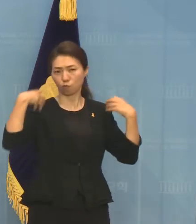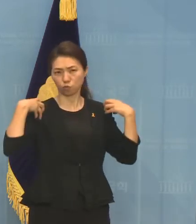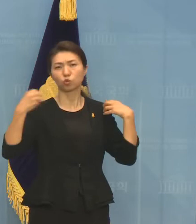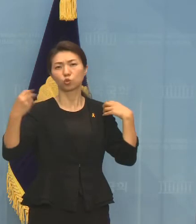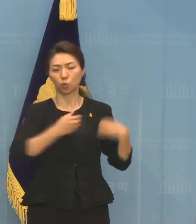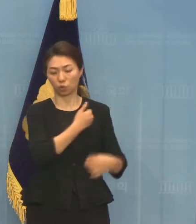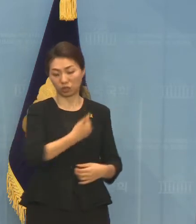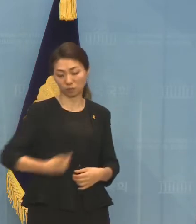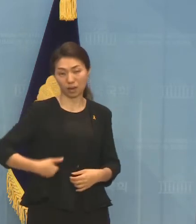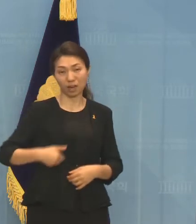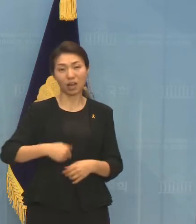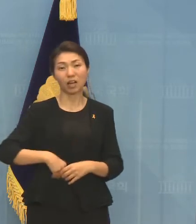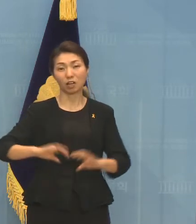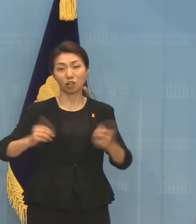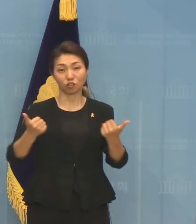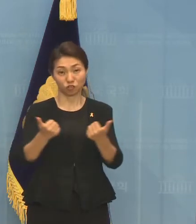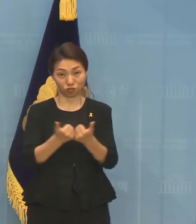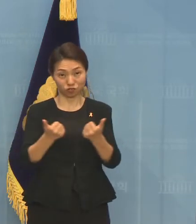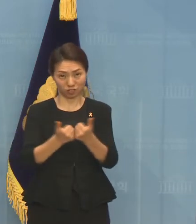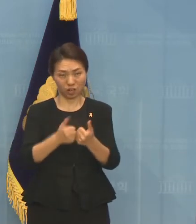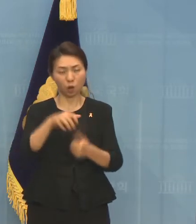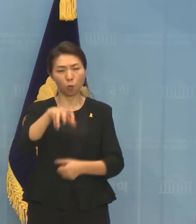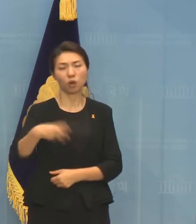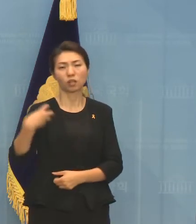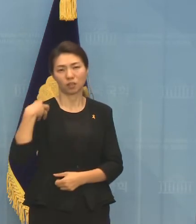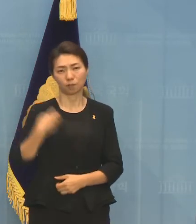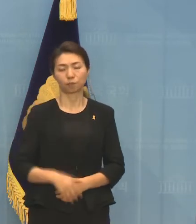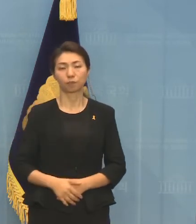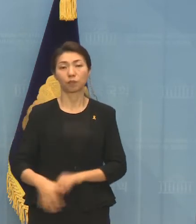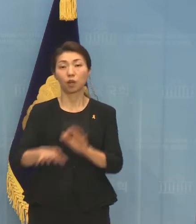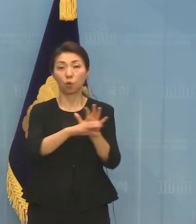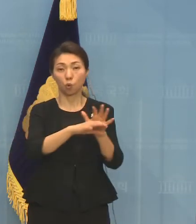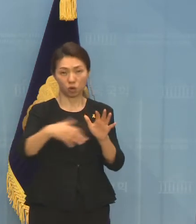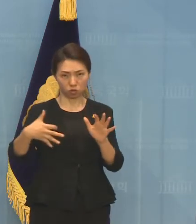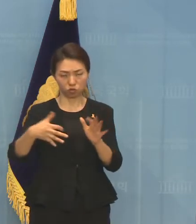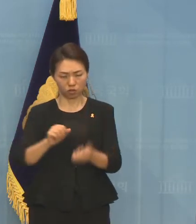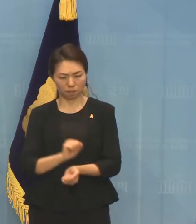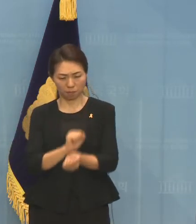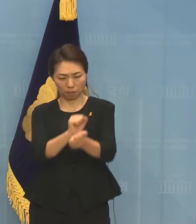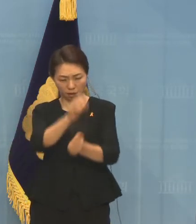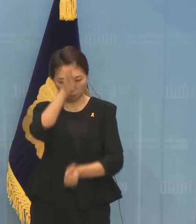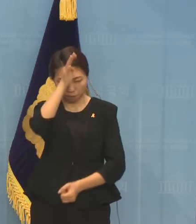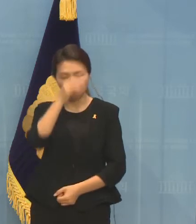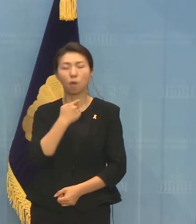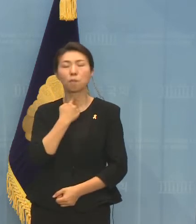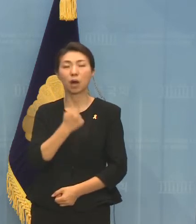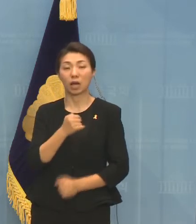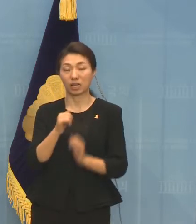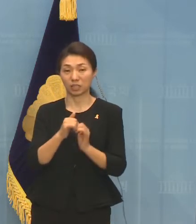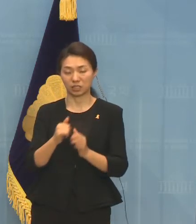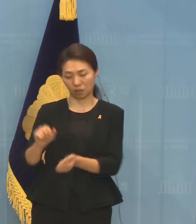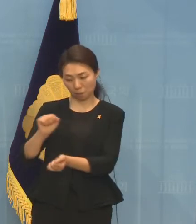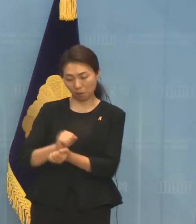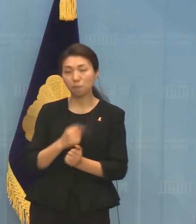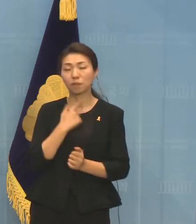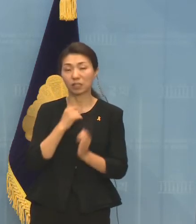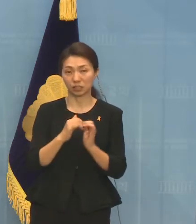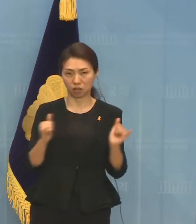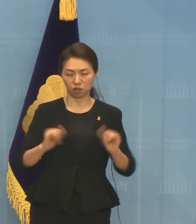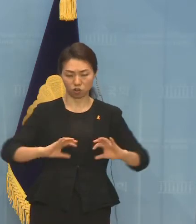어렵다는 지적이 제기되고 있습니다. 이번에 발의된 공직선거법 개정안은 선거 공보에 청각 장애인을